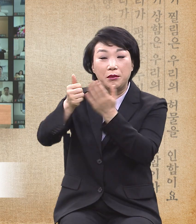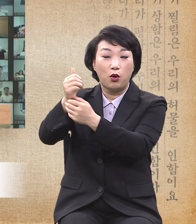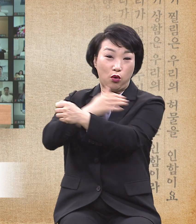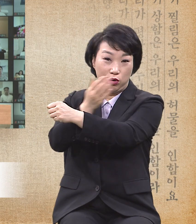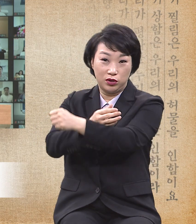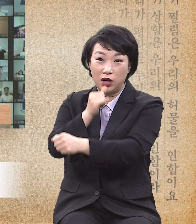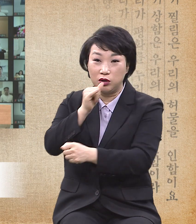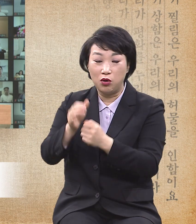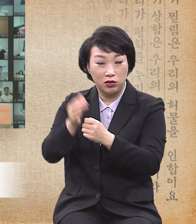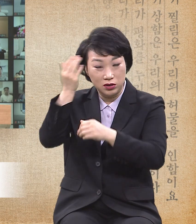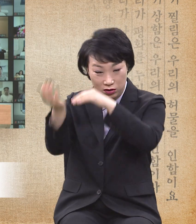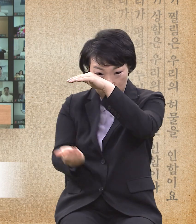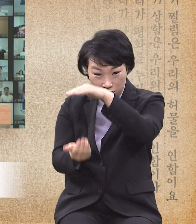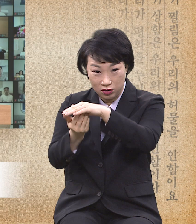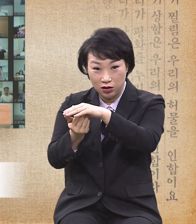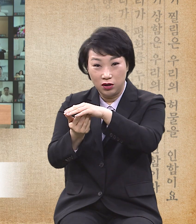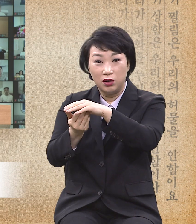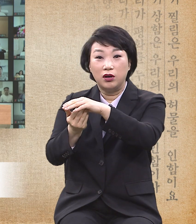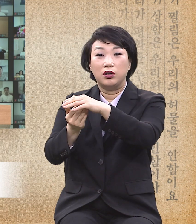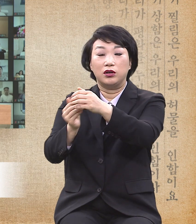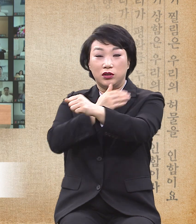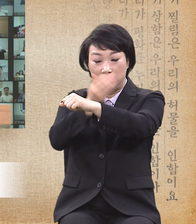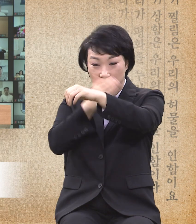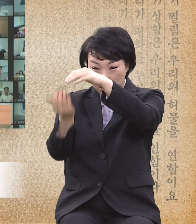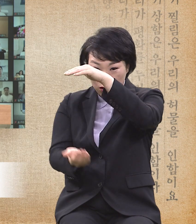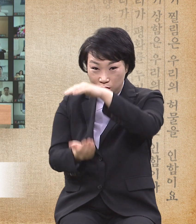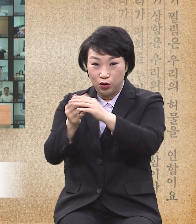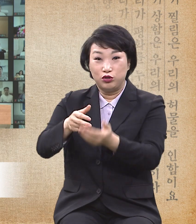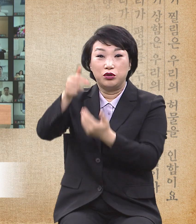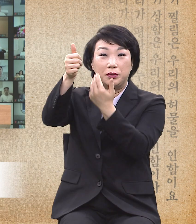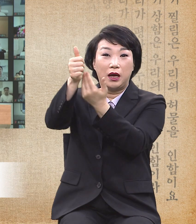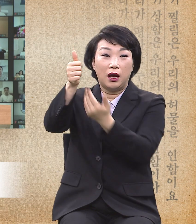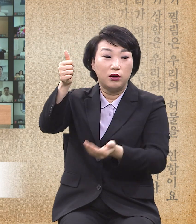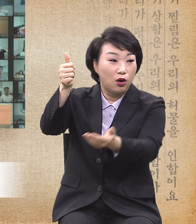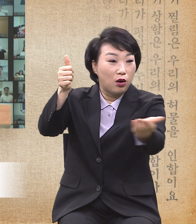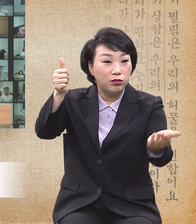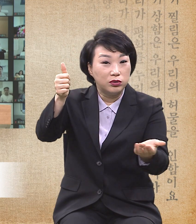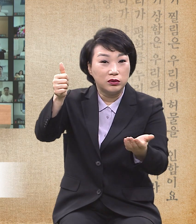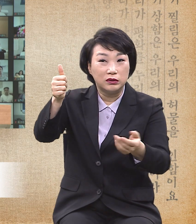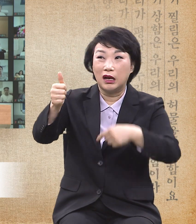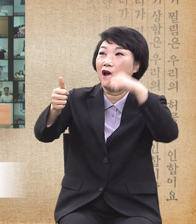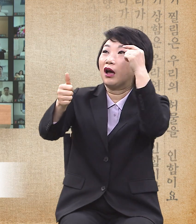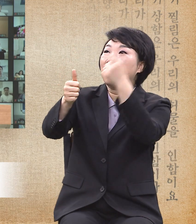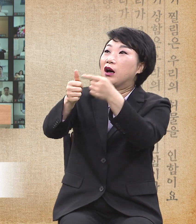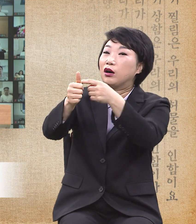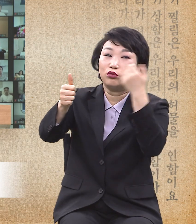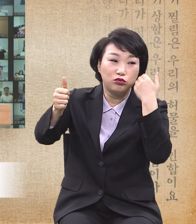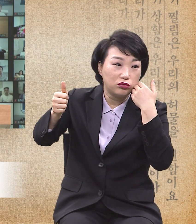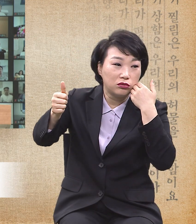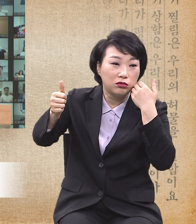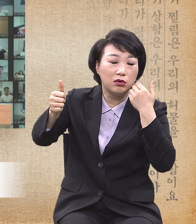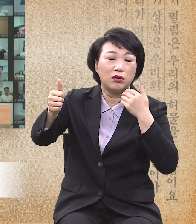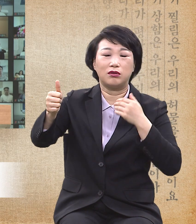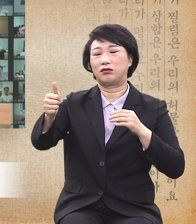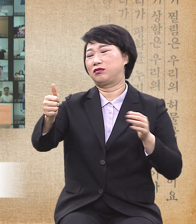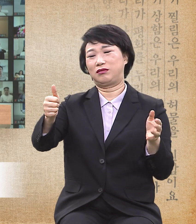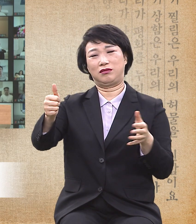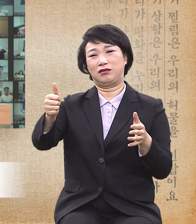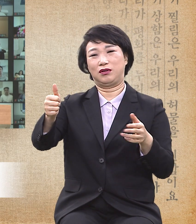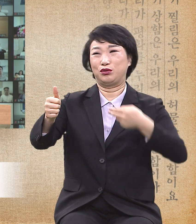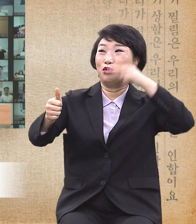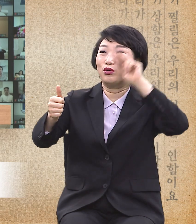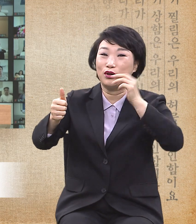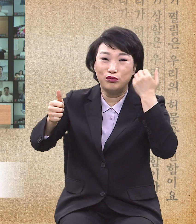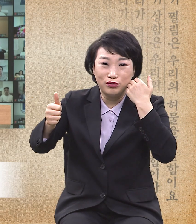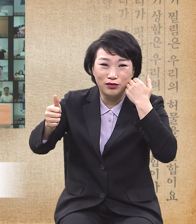앞에 전지하신 앞에 전능하신 앞에 비방할 자가 있으며 도전할